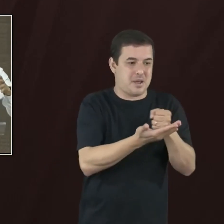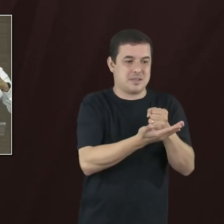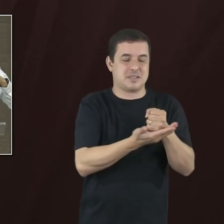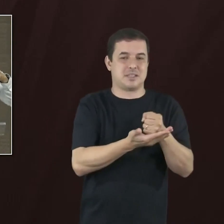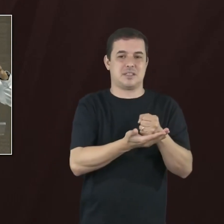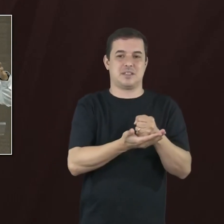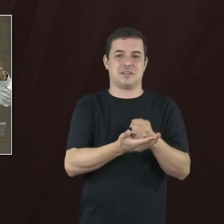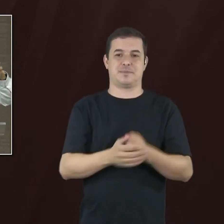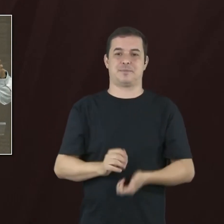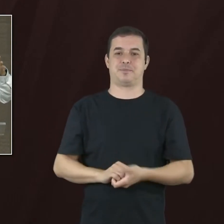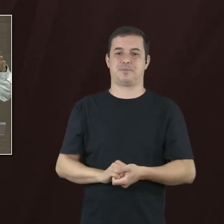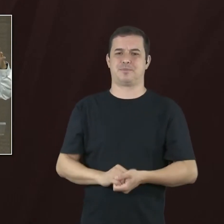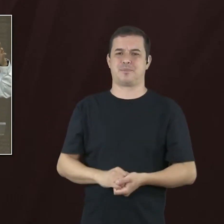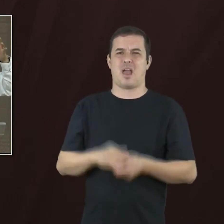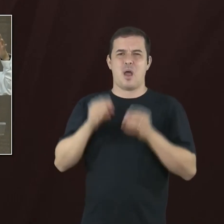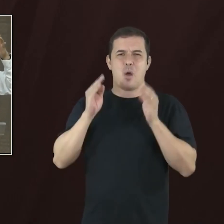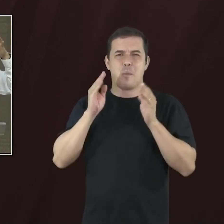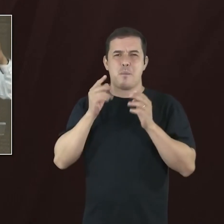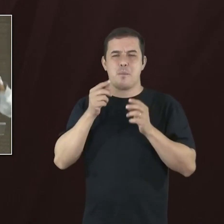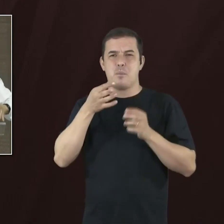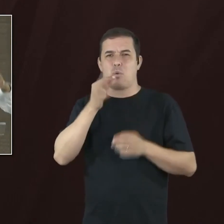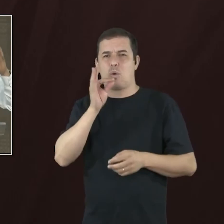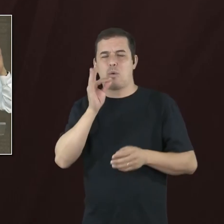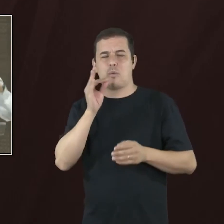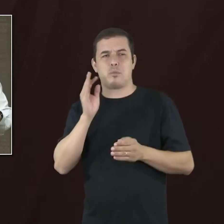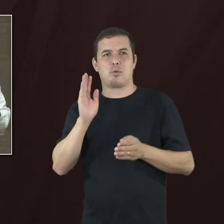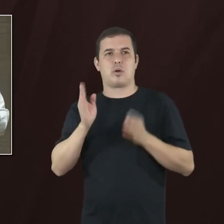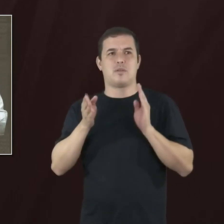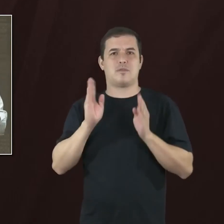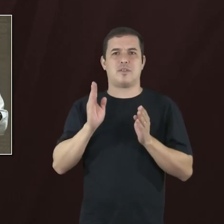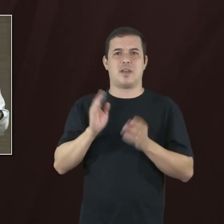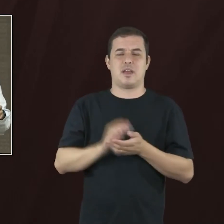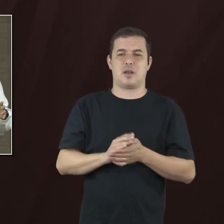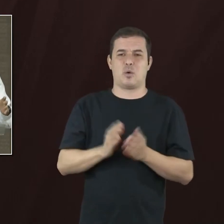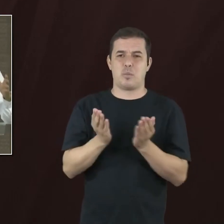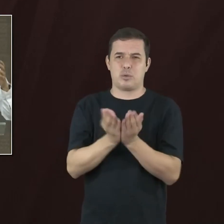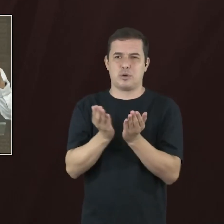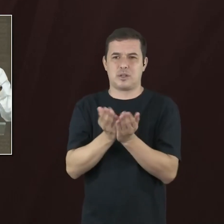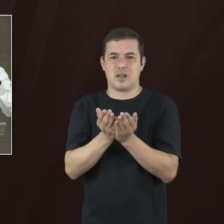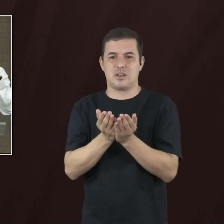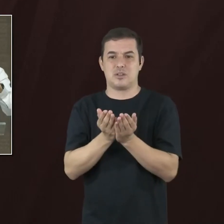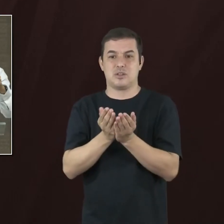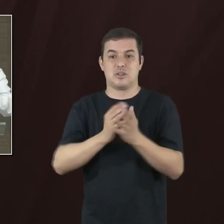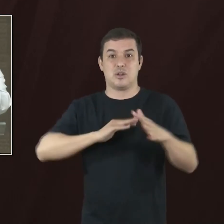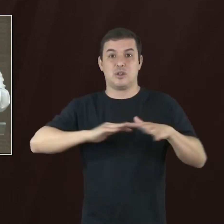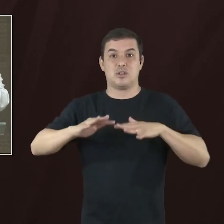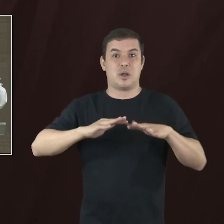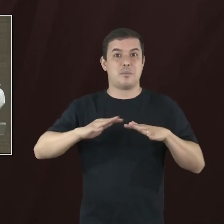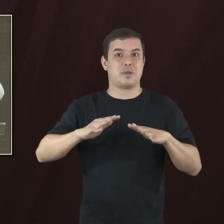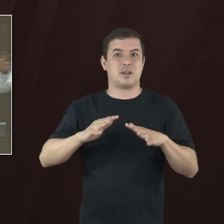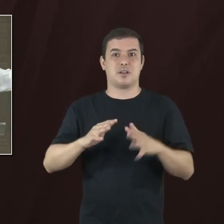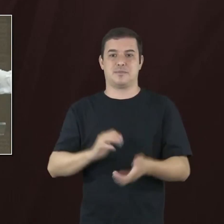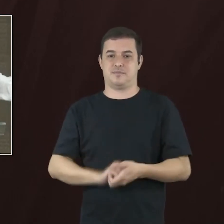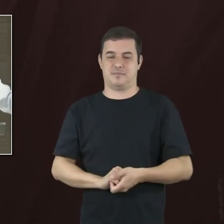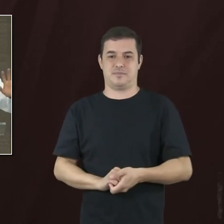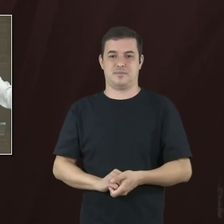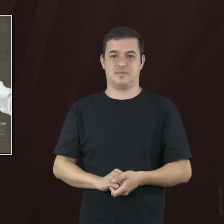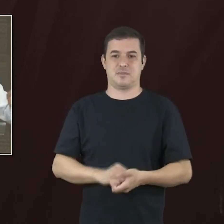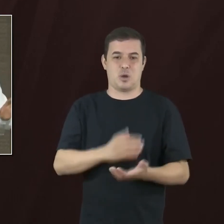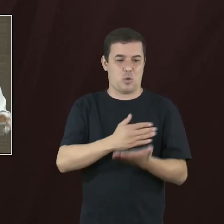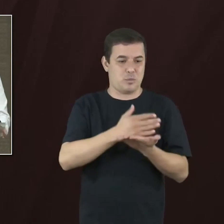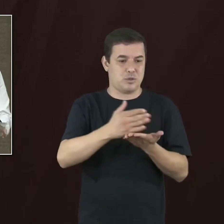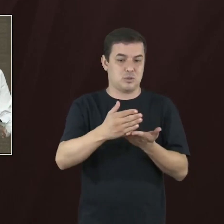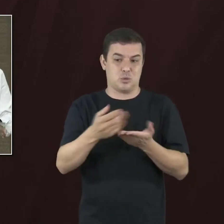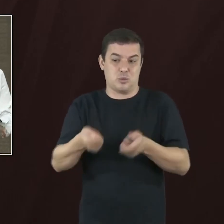as ferramentas que estão sendo usadas pelo Espírito, irmãos, o Senhor usou o irmão Dong para começar para nós, deu